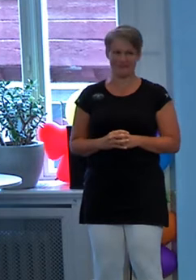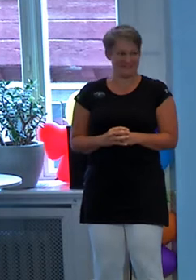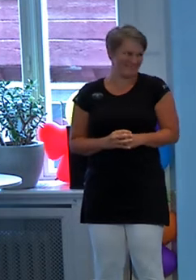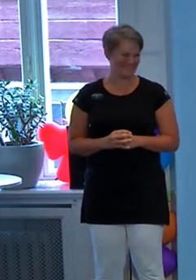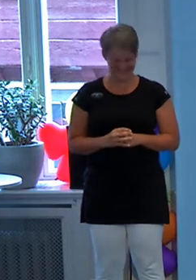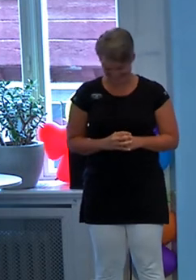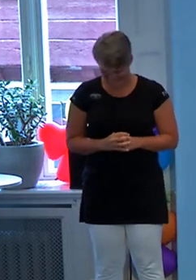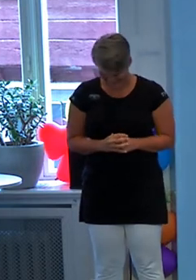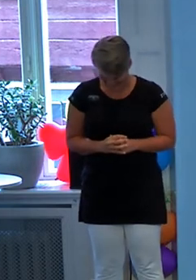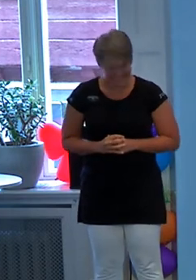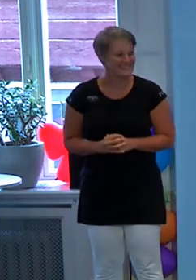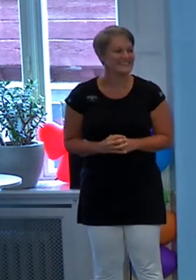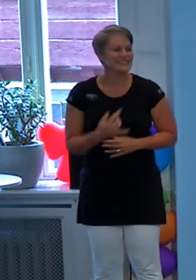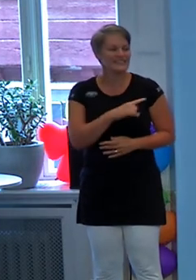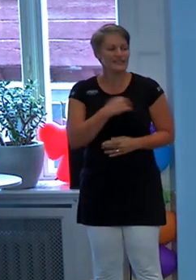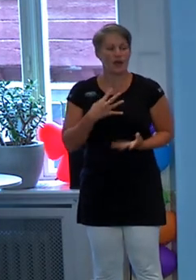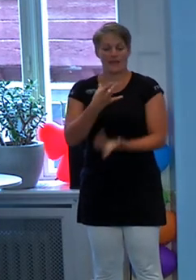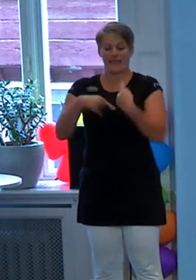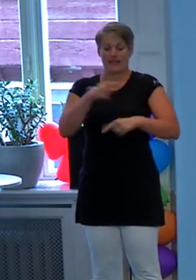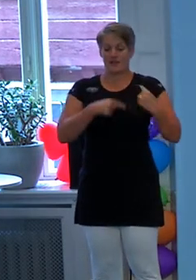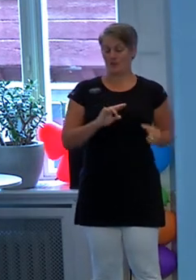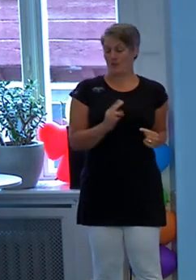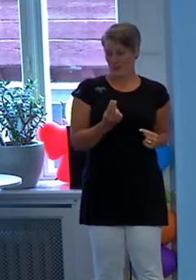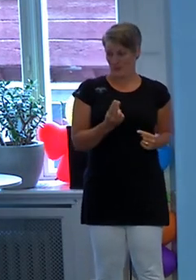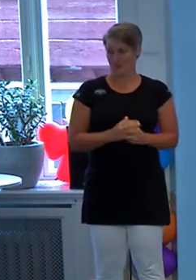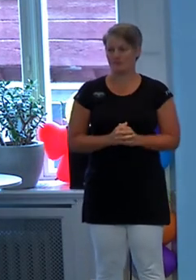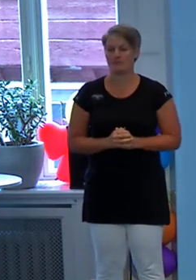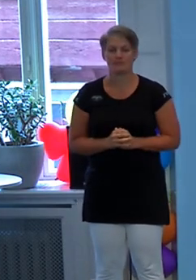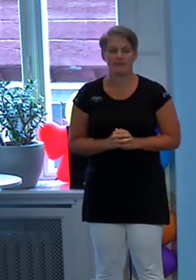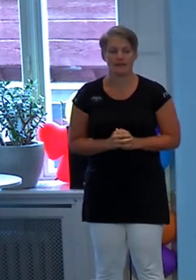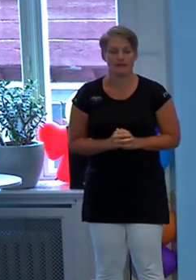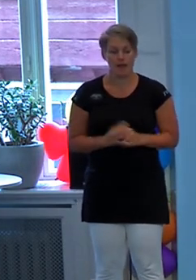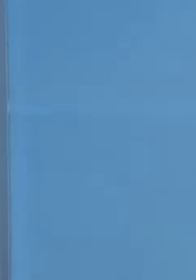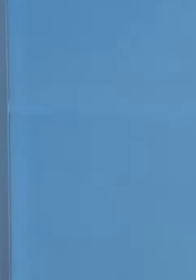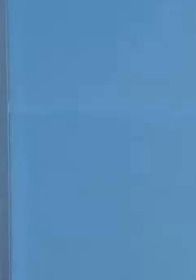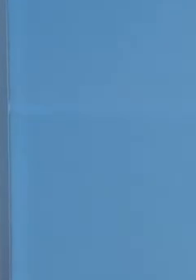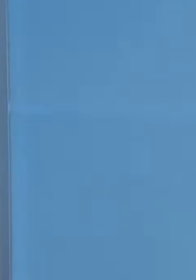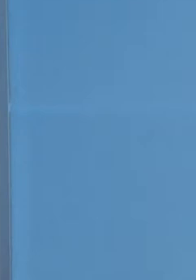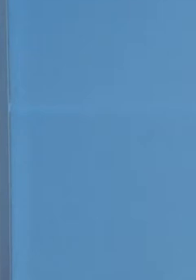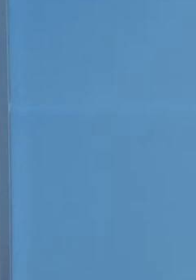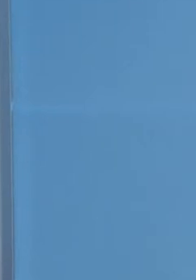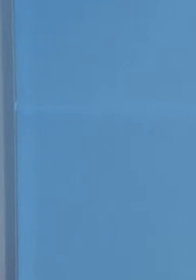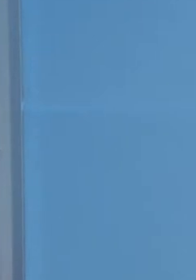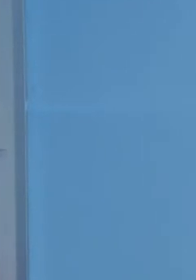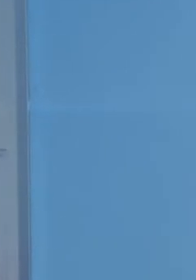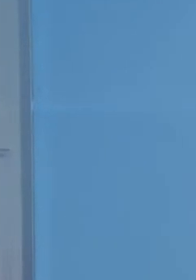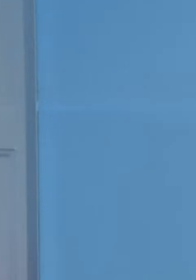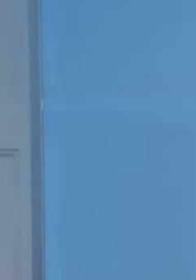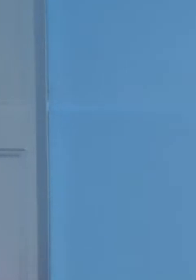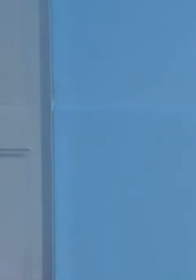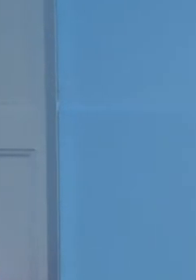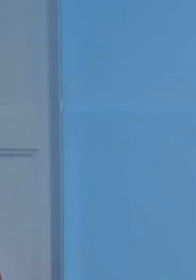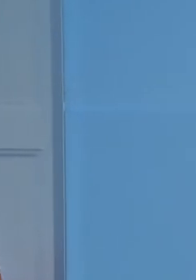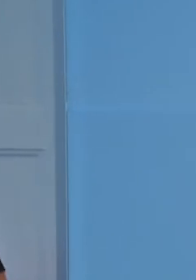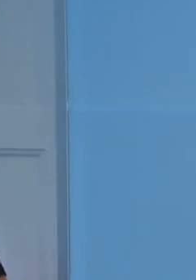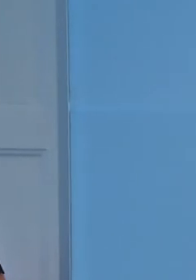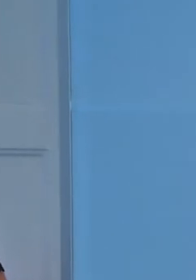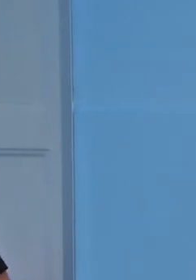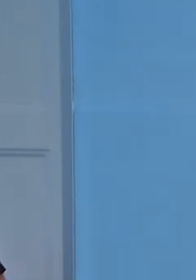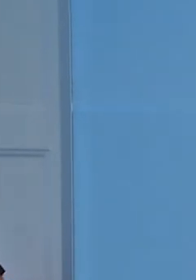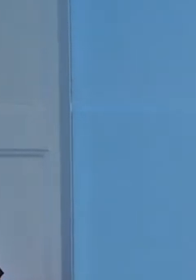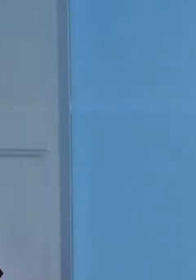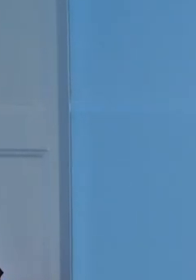är så att vi har ju då en tradition numera av att inleda morgnarna med en så kallad morgonmöl.